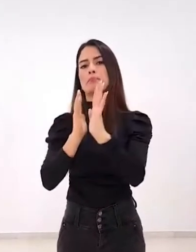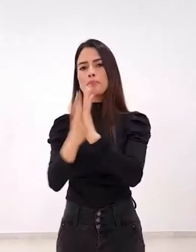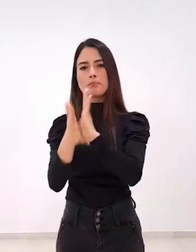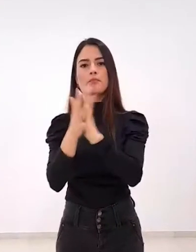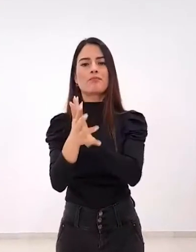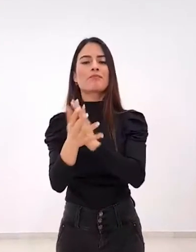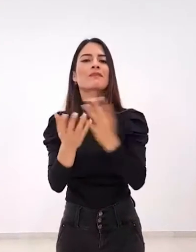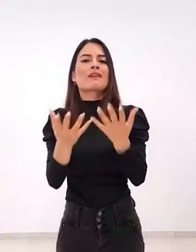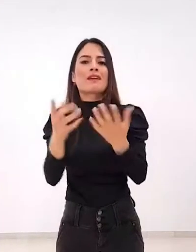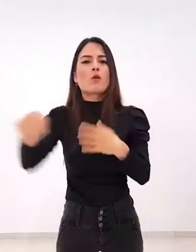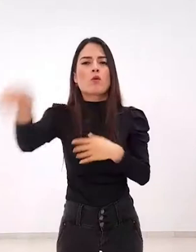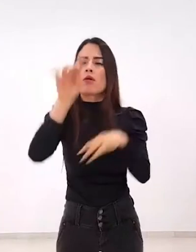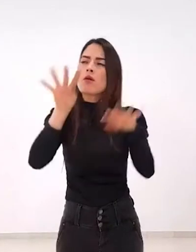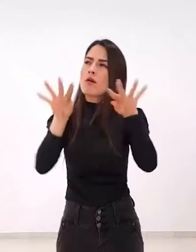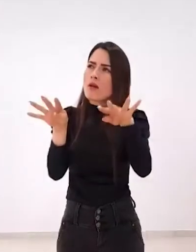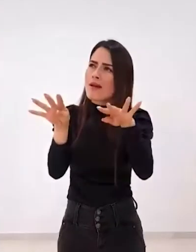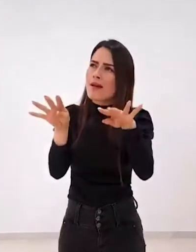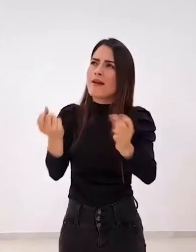2